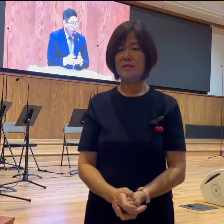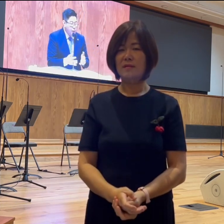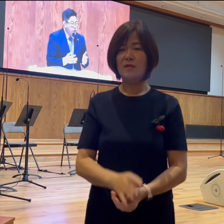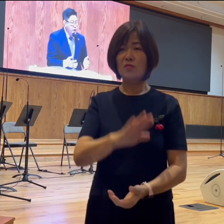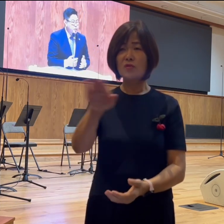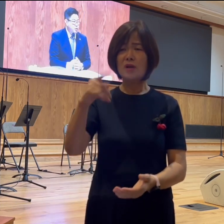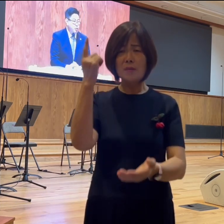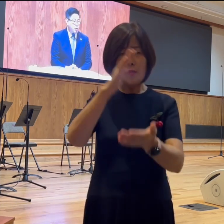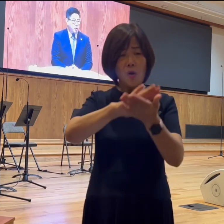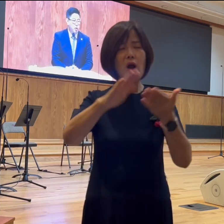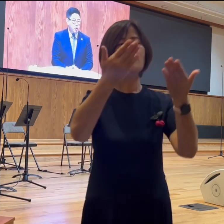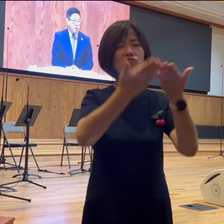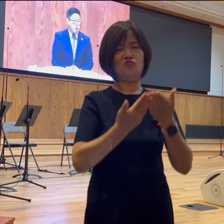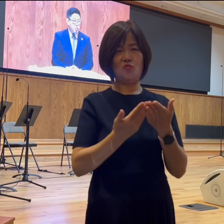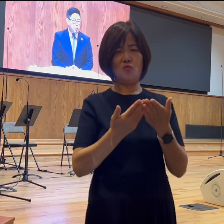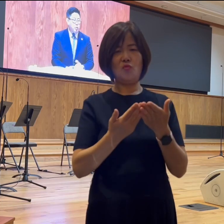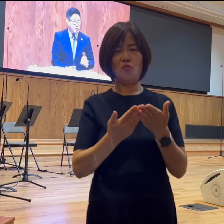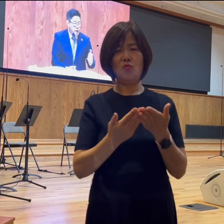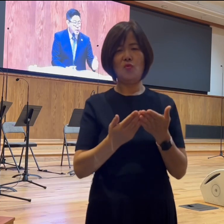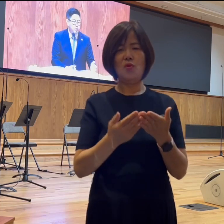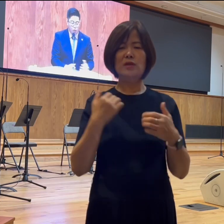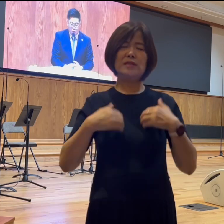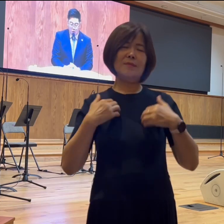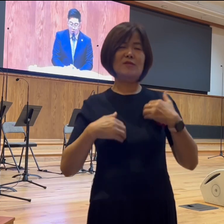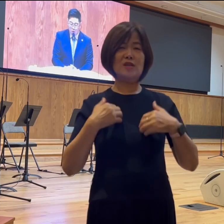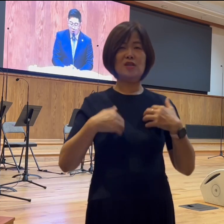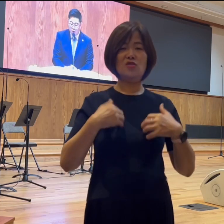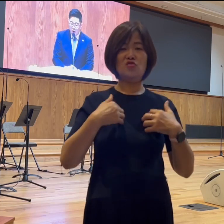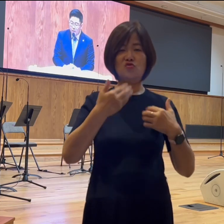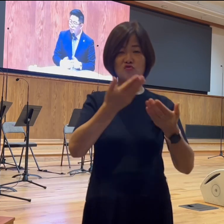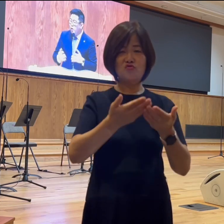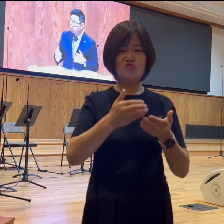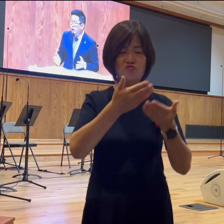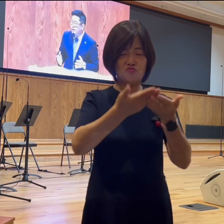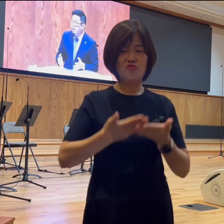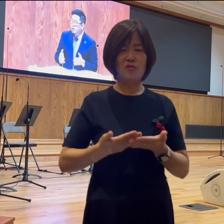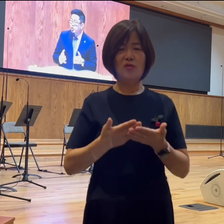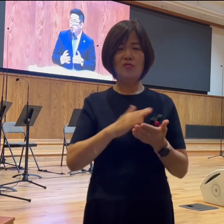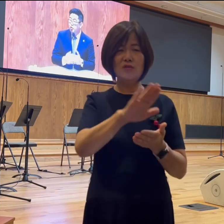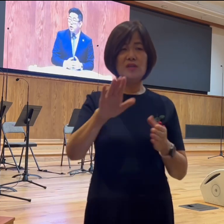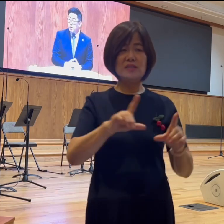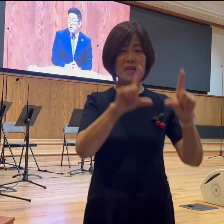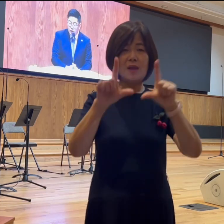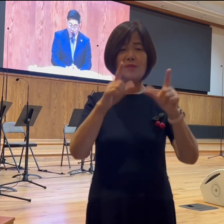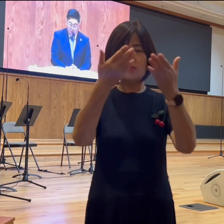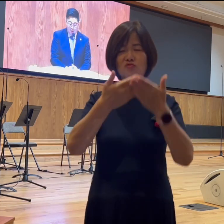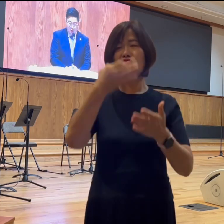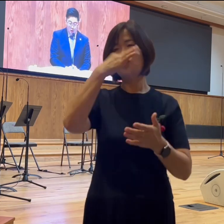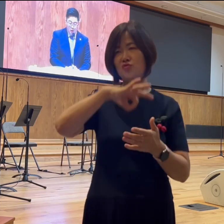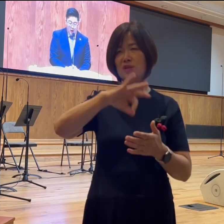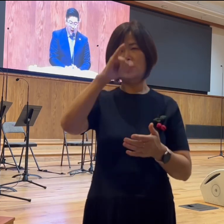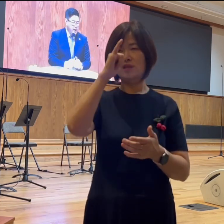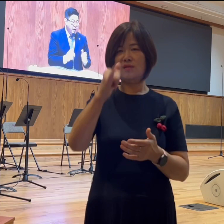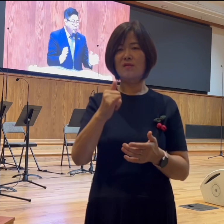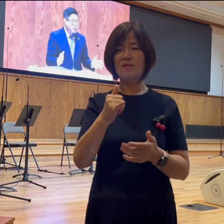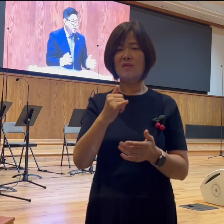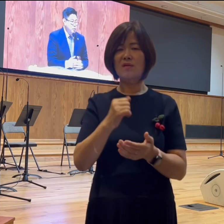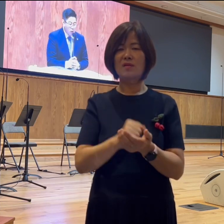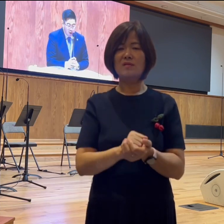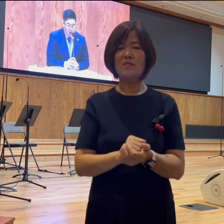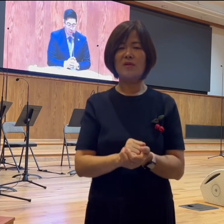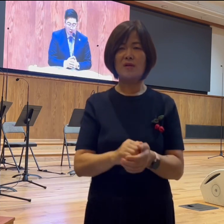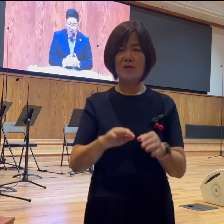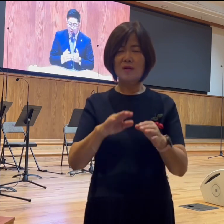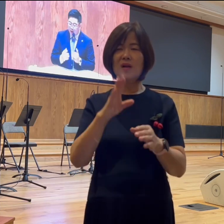우리에게 편리함을 주고 재미를 주는 것들, 분명 우리의 삶에 주는 유익들이 있죠. 아예 아무런